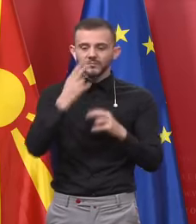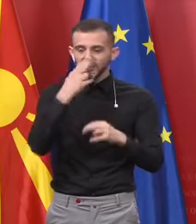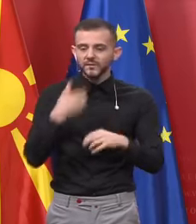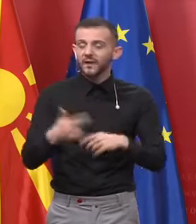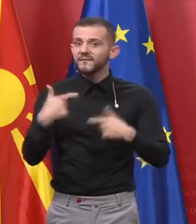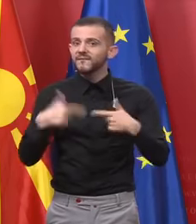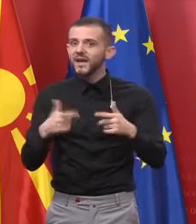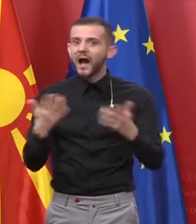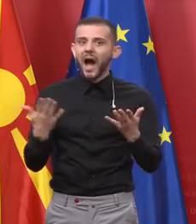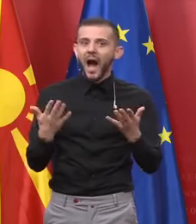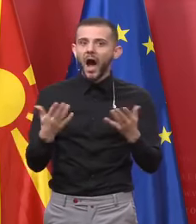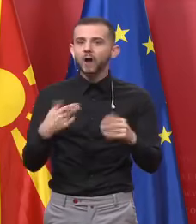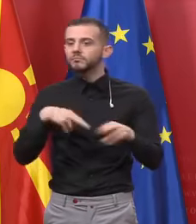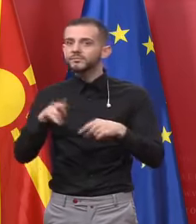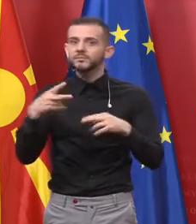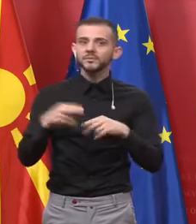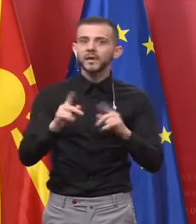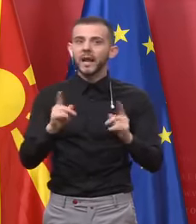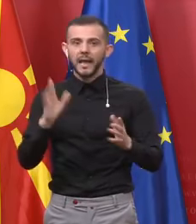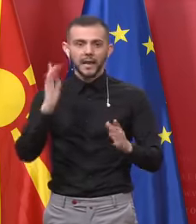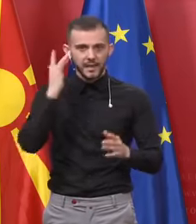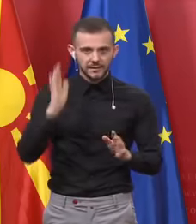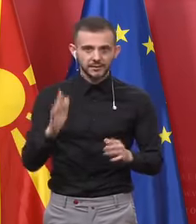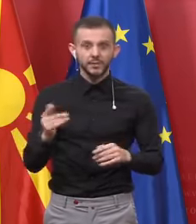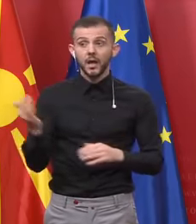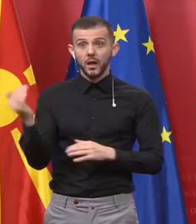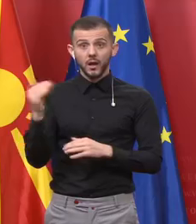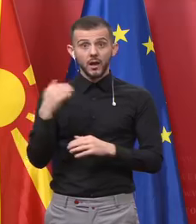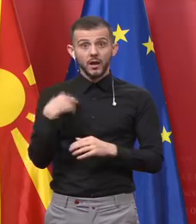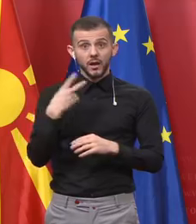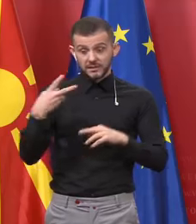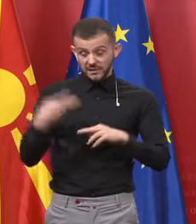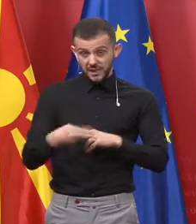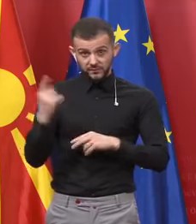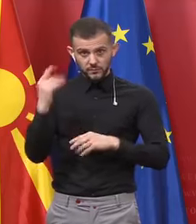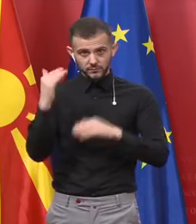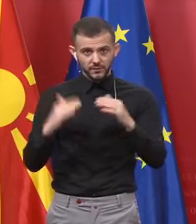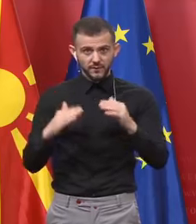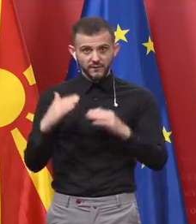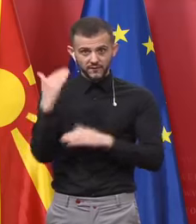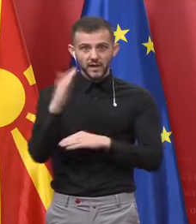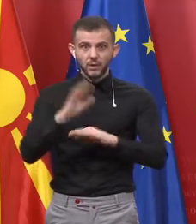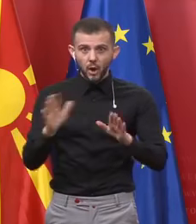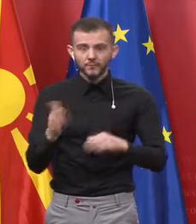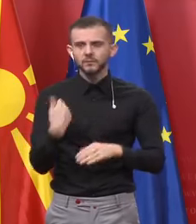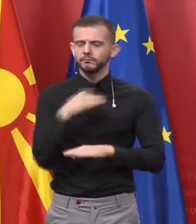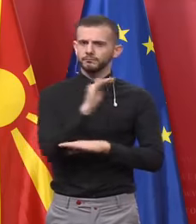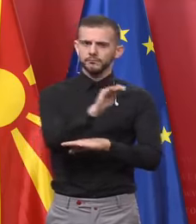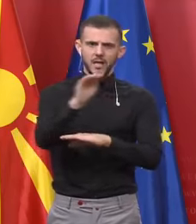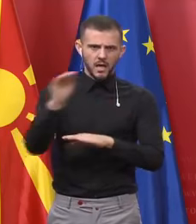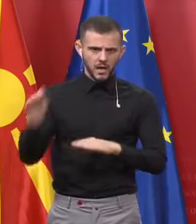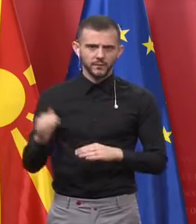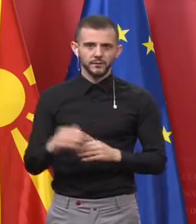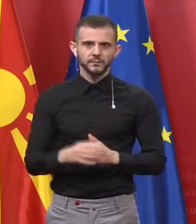повеќе предлози, препораки, така да веднаш после завршеток на седницата ќе ја информираме јавноста.